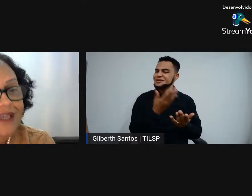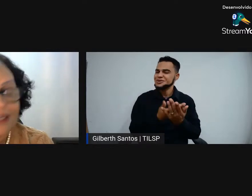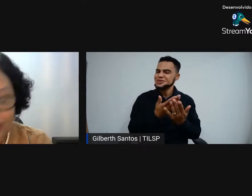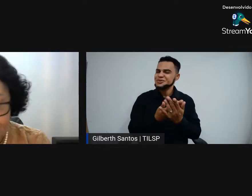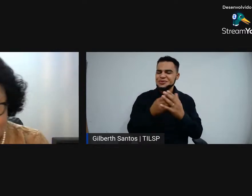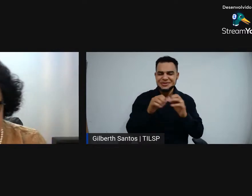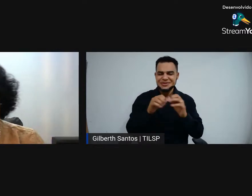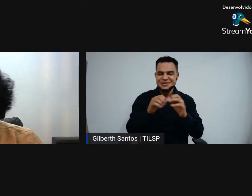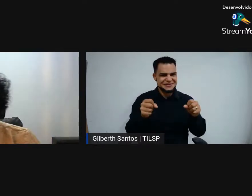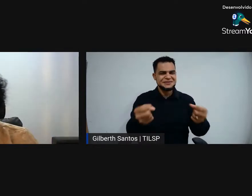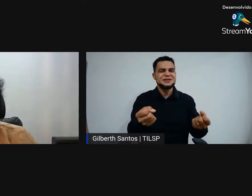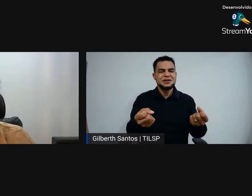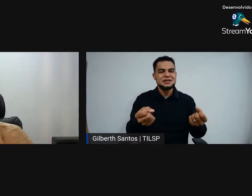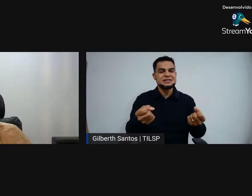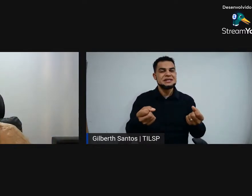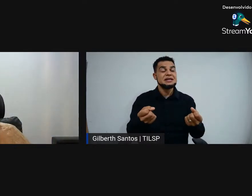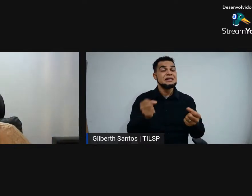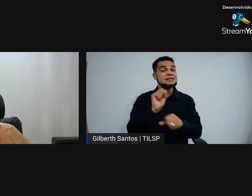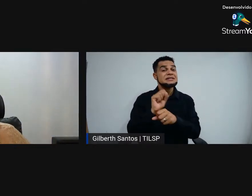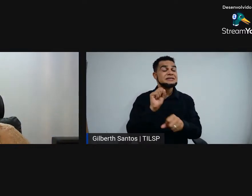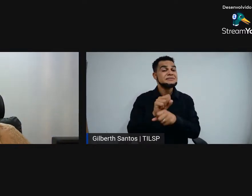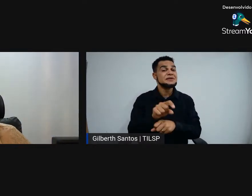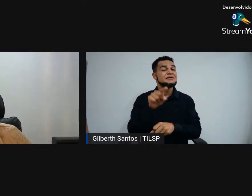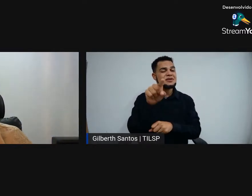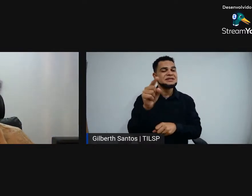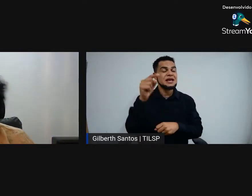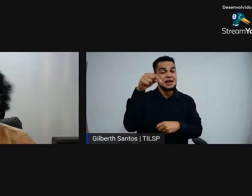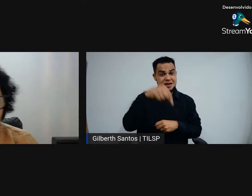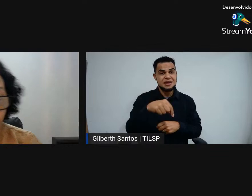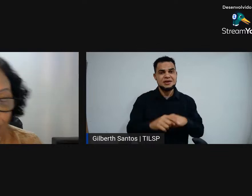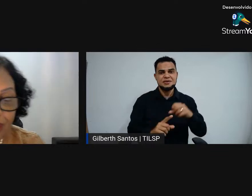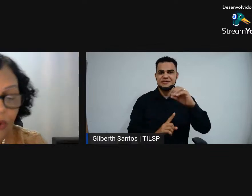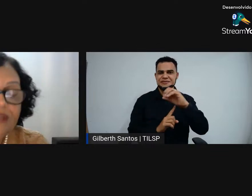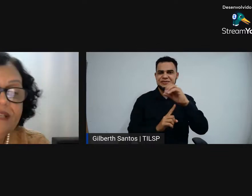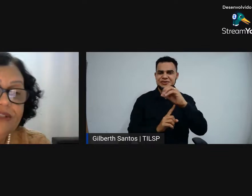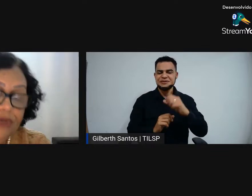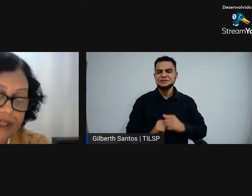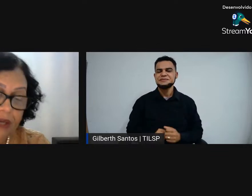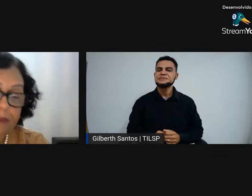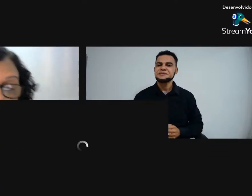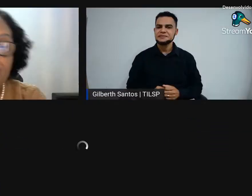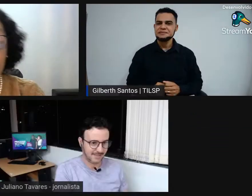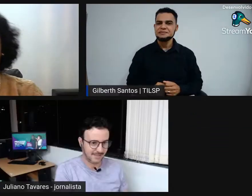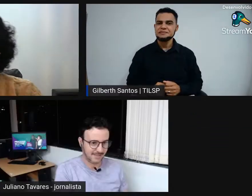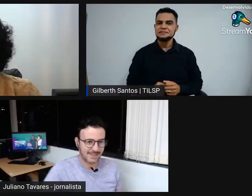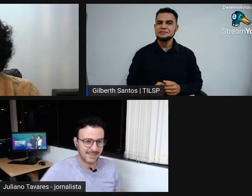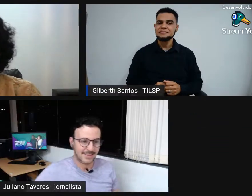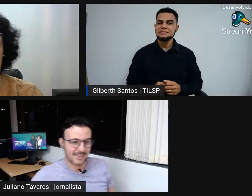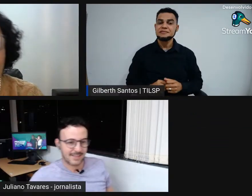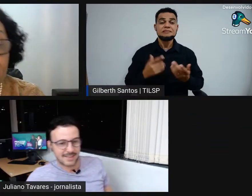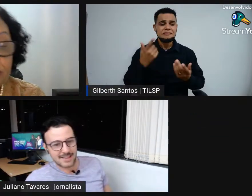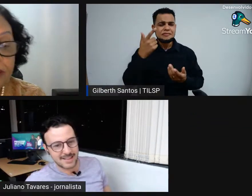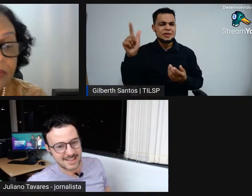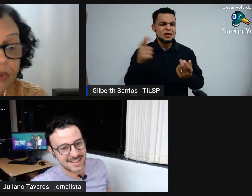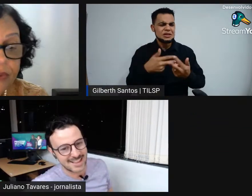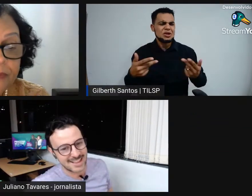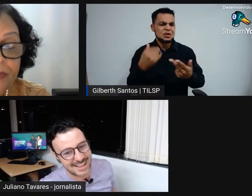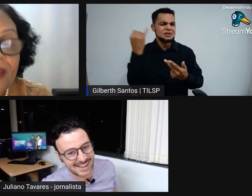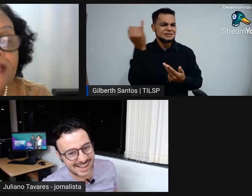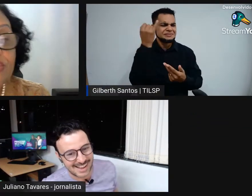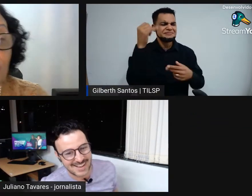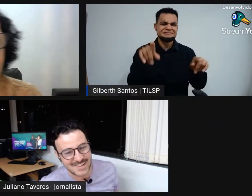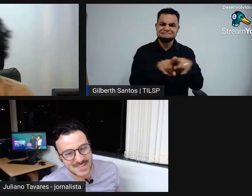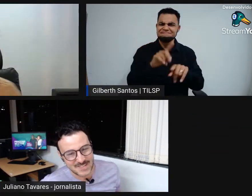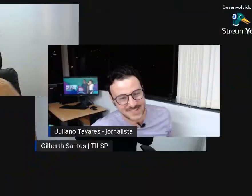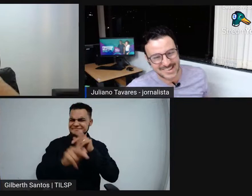esforce, que nós esperamos você aqui no IFMG. Tá bom? Outra coisa, Juliana, importante também, que o pessoal pergunta muito,